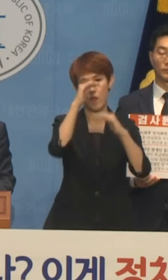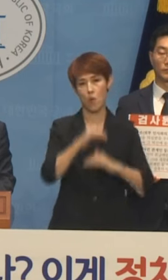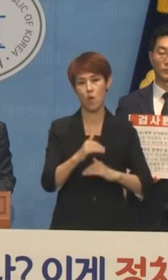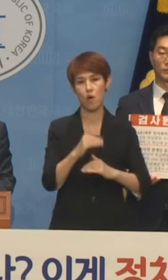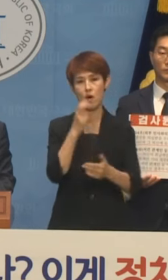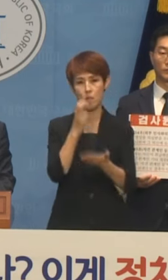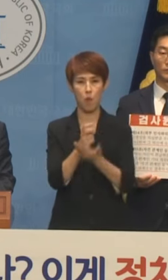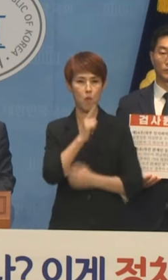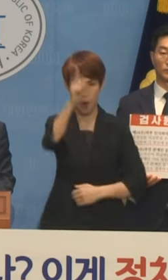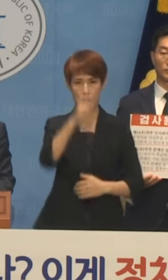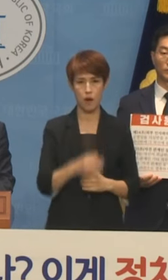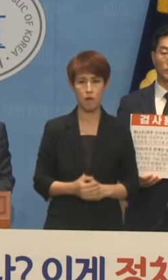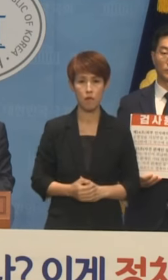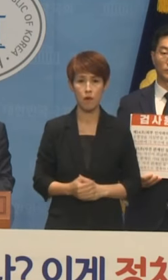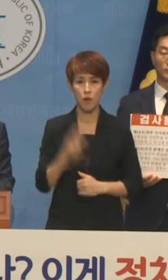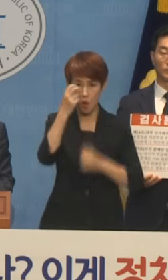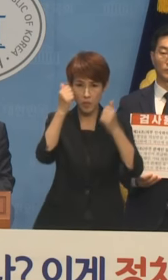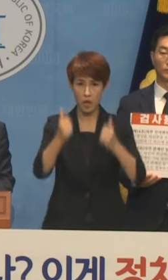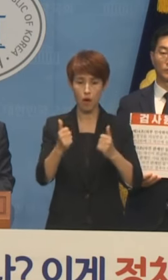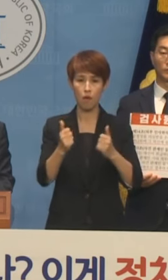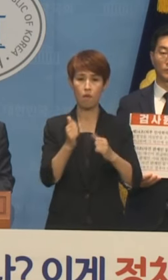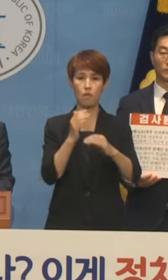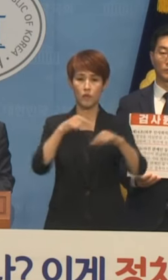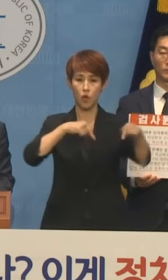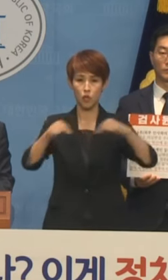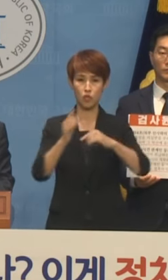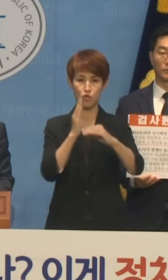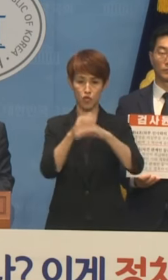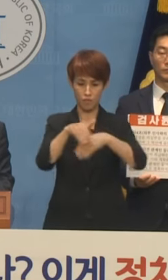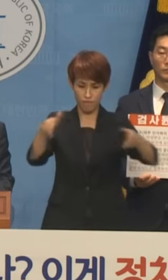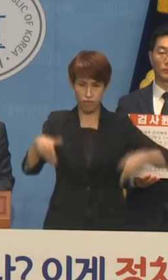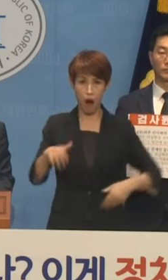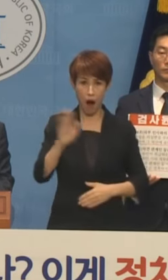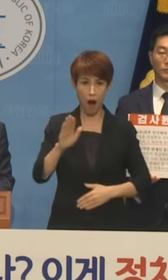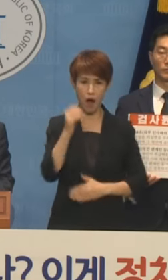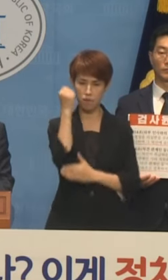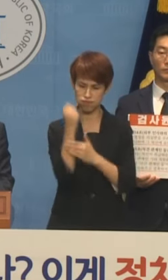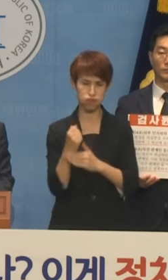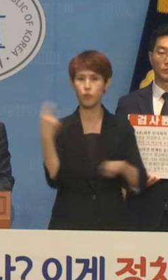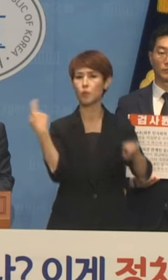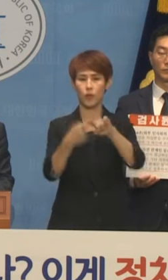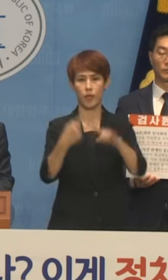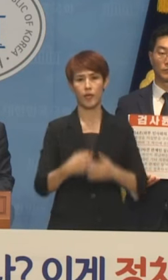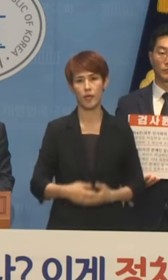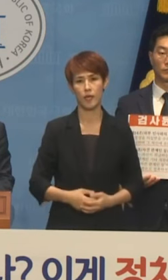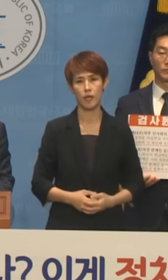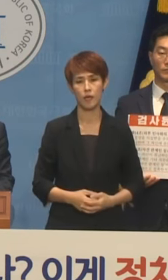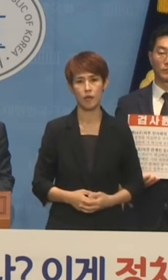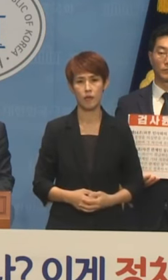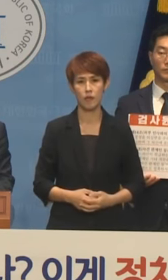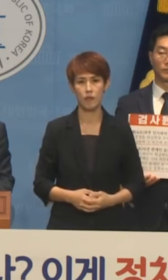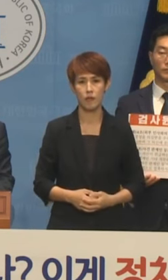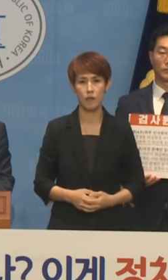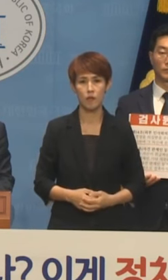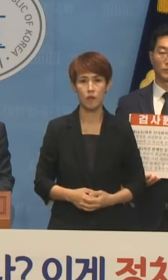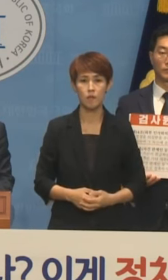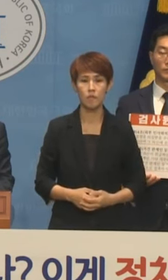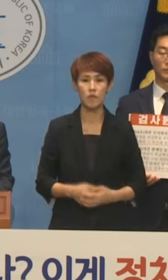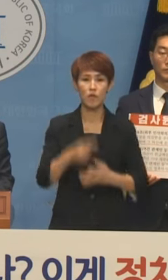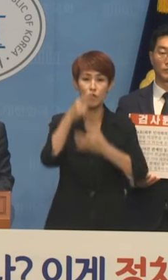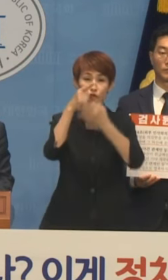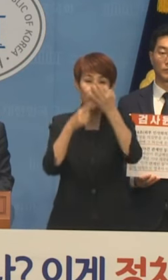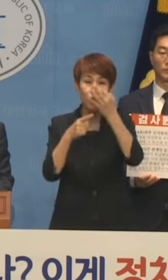검사가 정치적 중립을 지키지 않는 것은 사실상 부패한 것이나 마찬가지다. 위의 말은